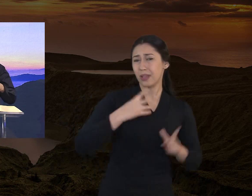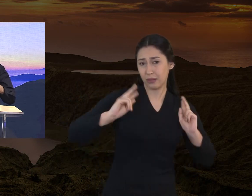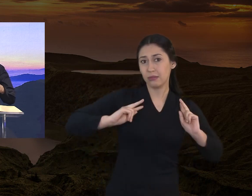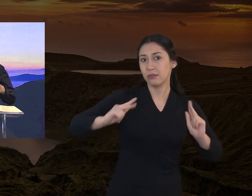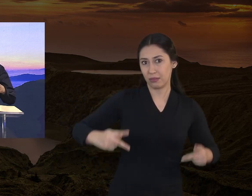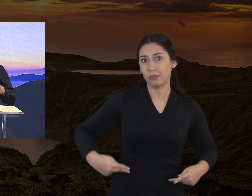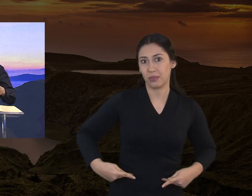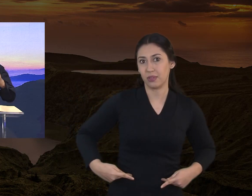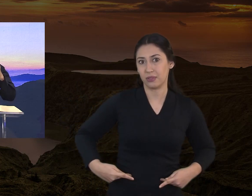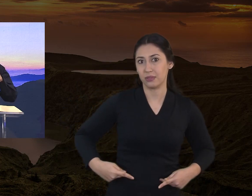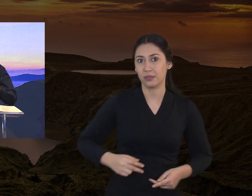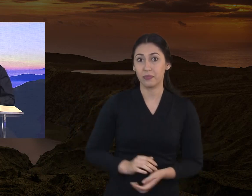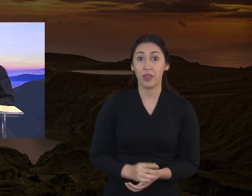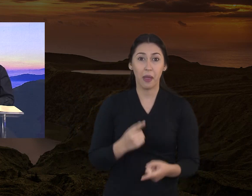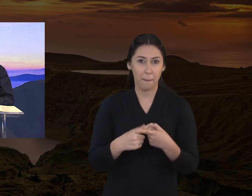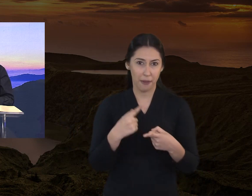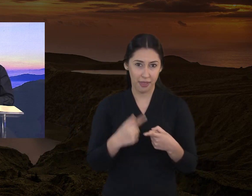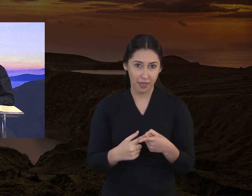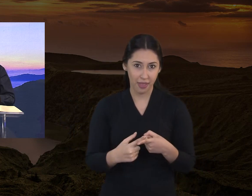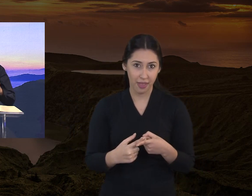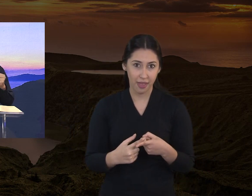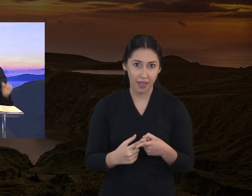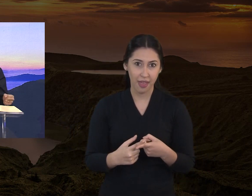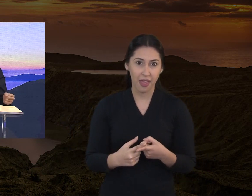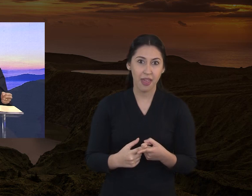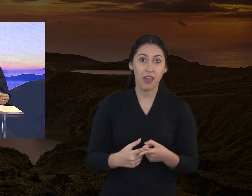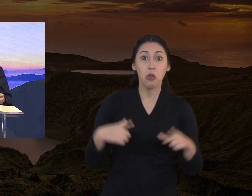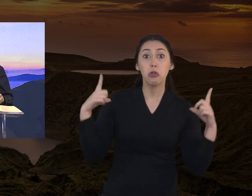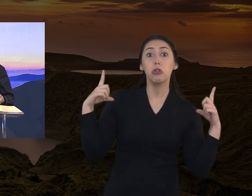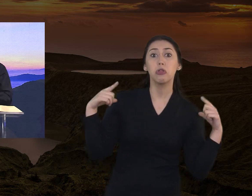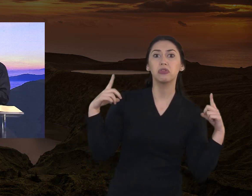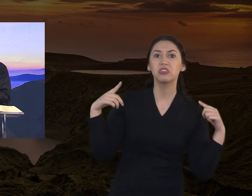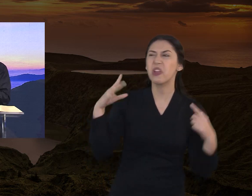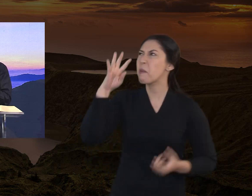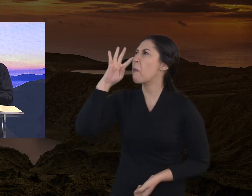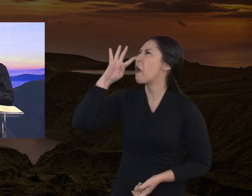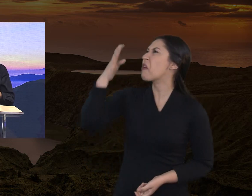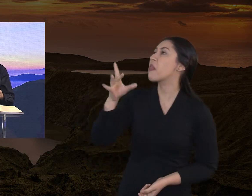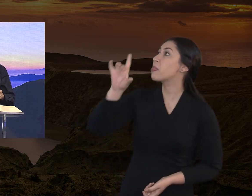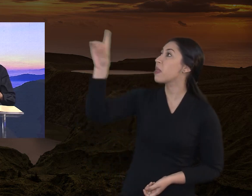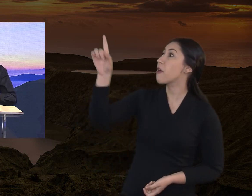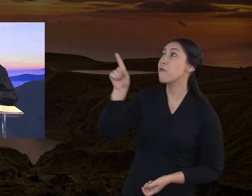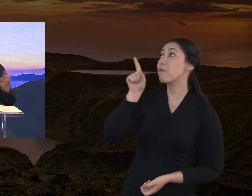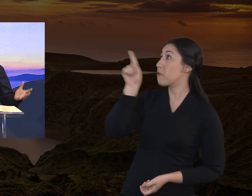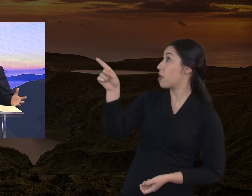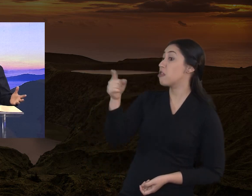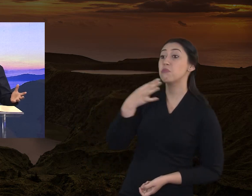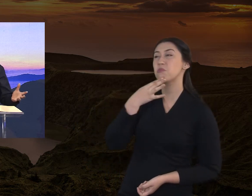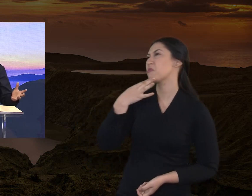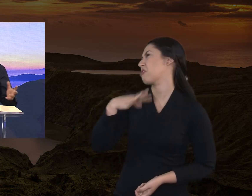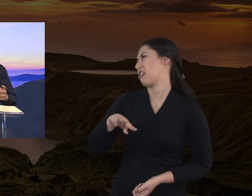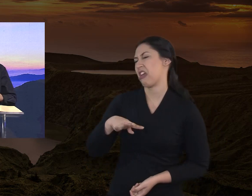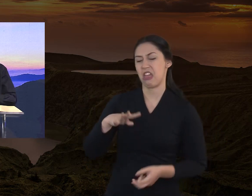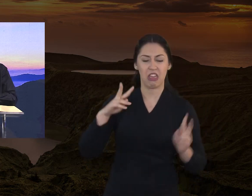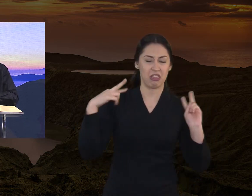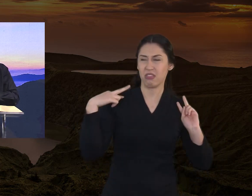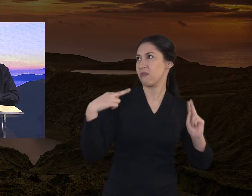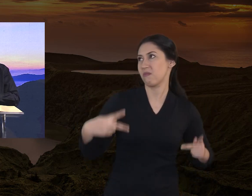Essa era a acusação de Lúcifer contra Deus, dizendo que ele não conhece a